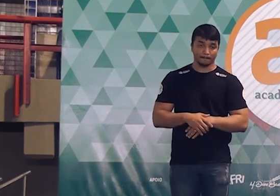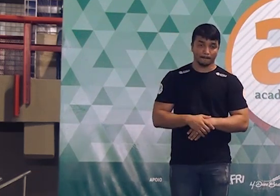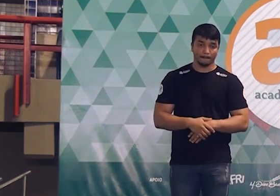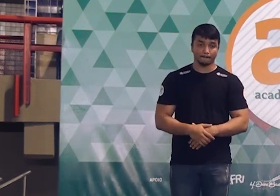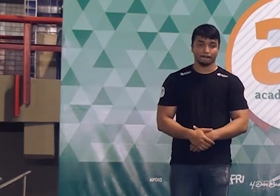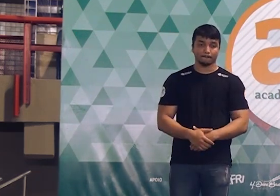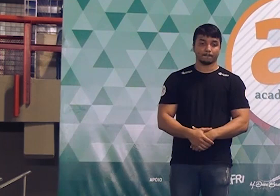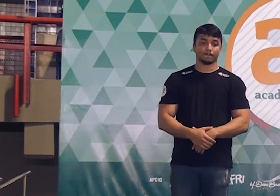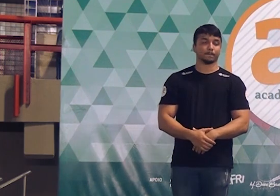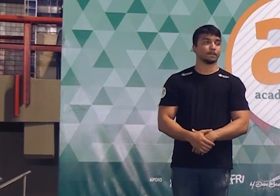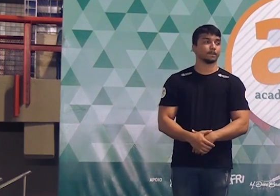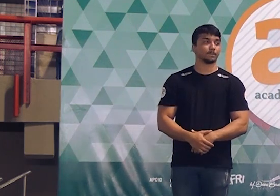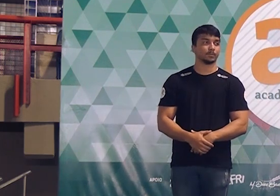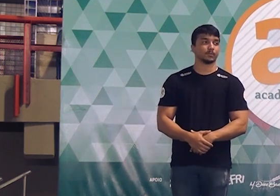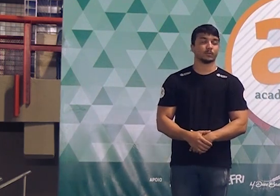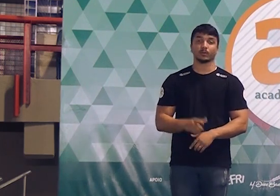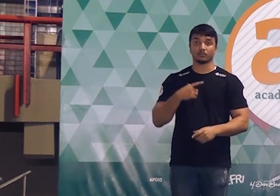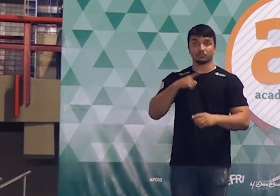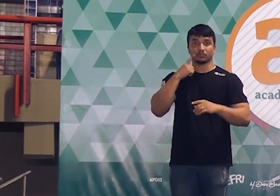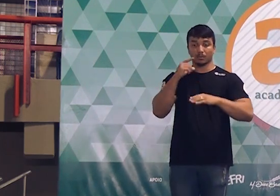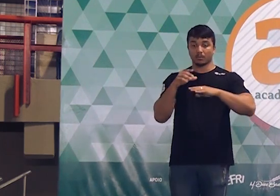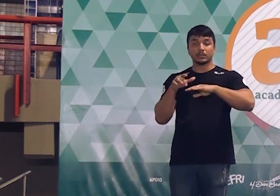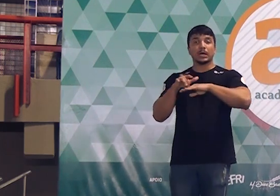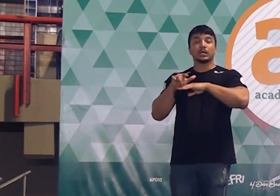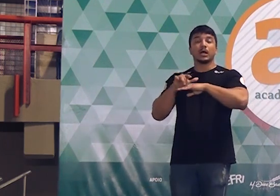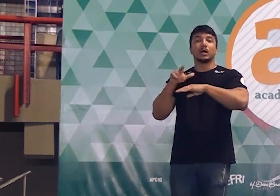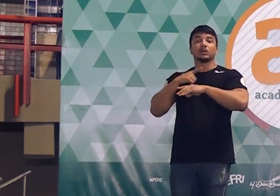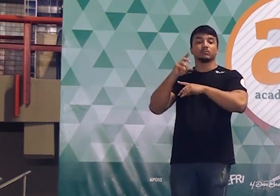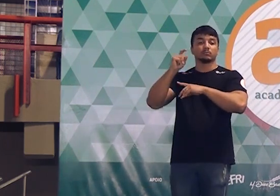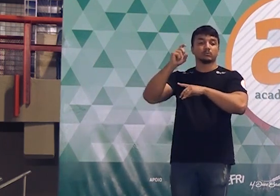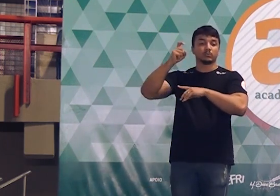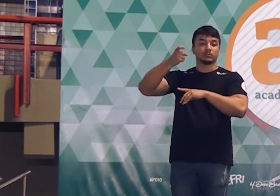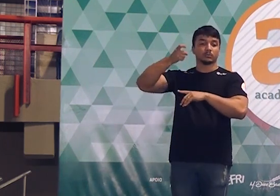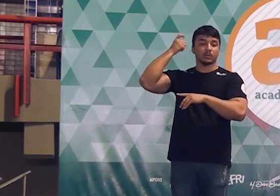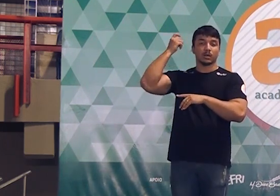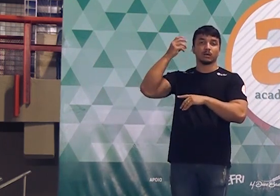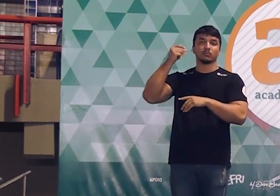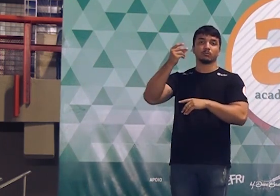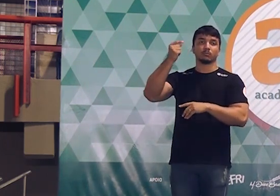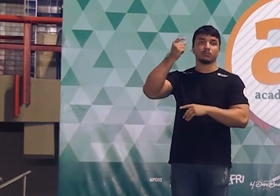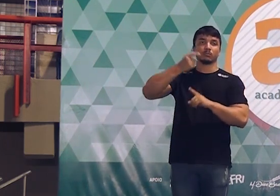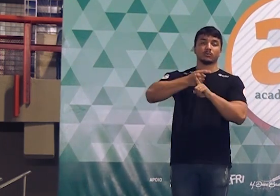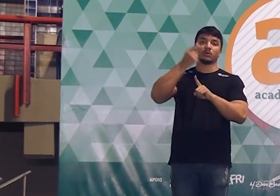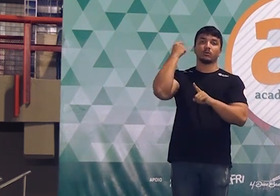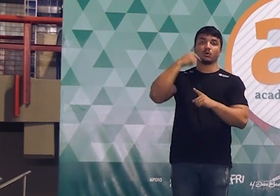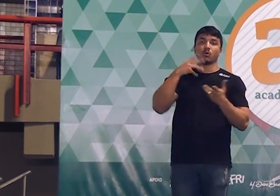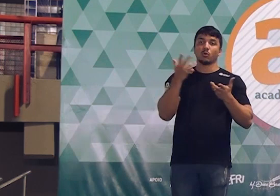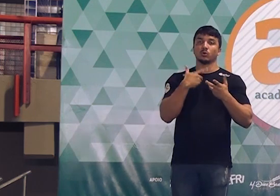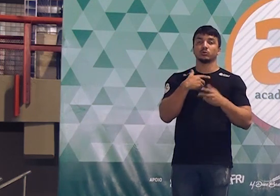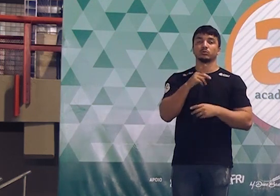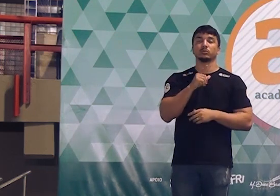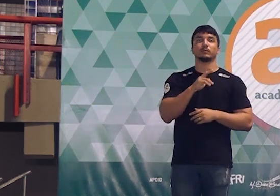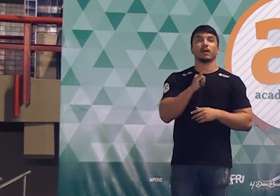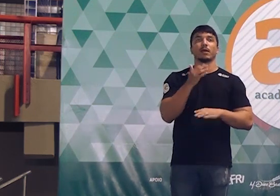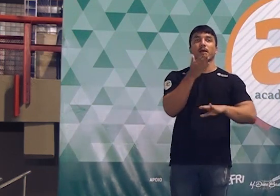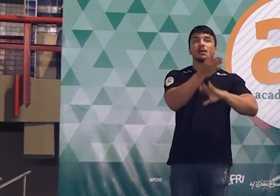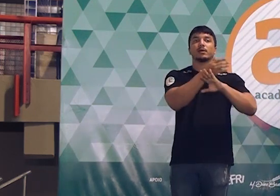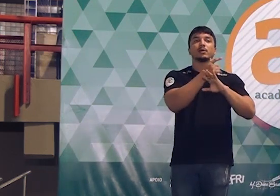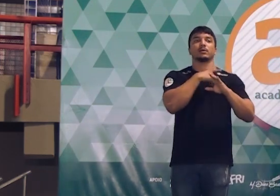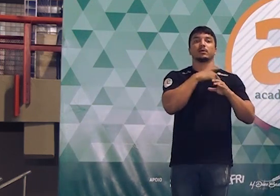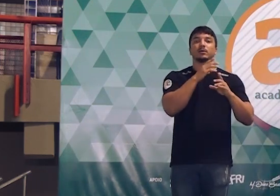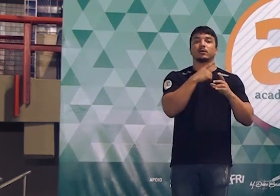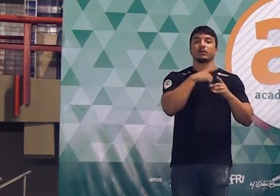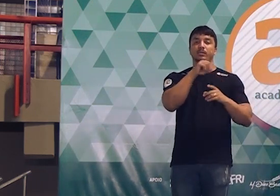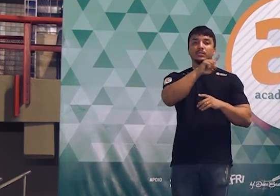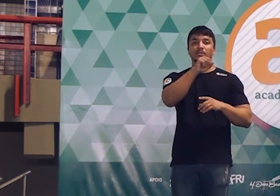Tranquilo? E ó, sandália de couro, você passa hoje lá na Stalker, tá? Você passa hoje lá na, né,